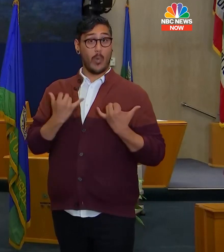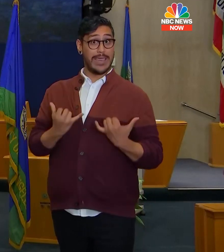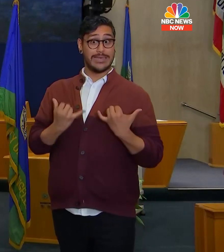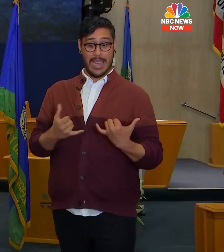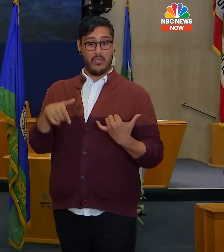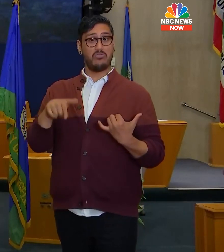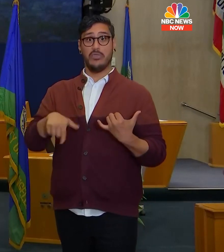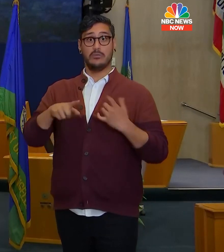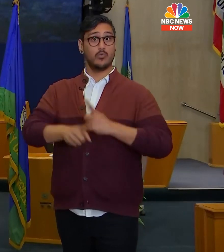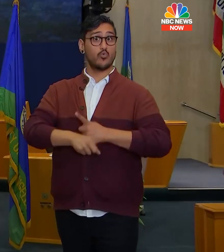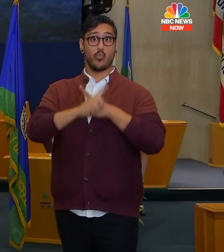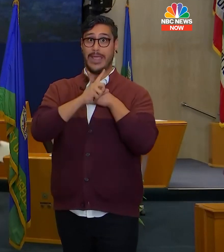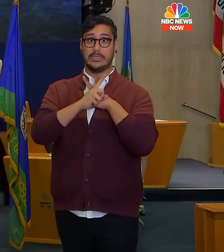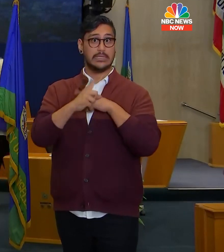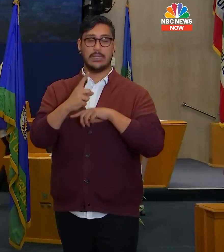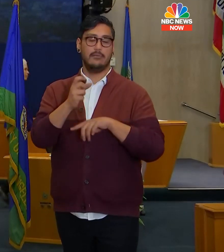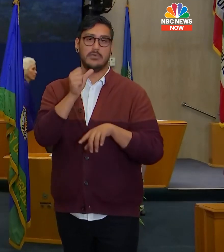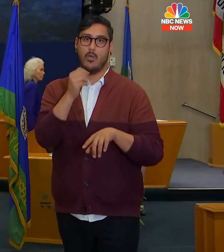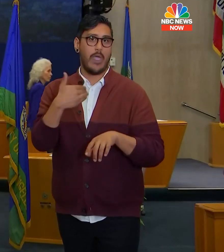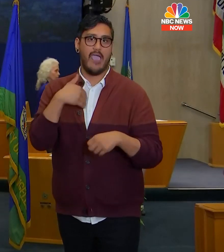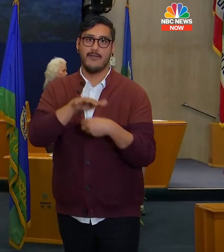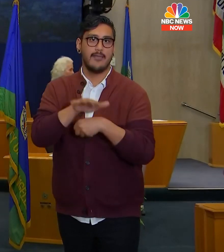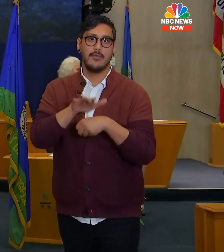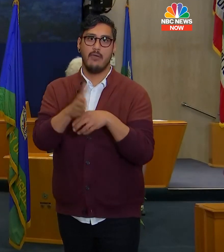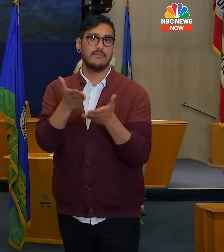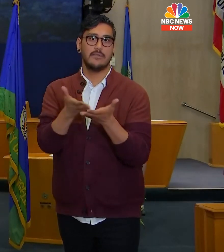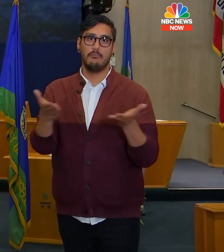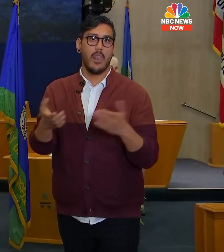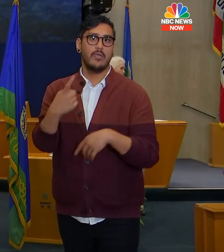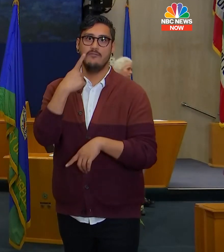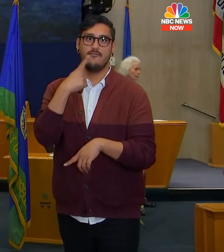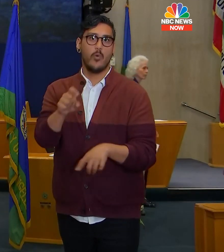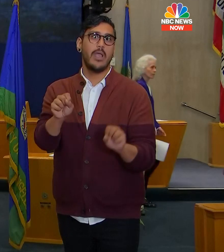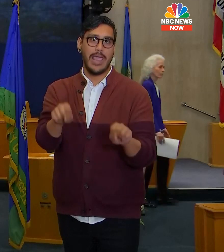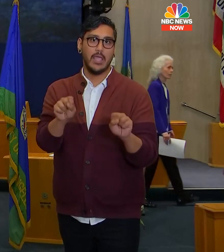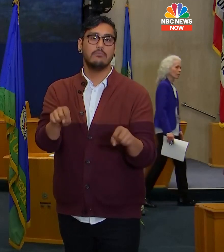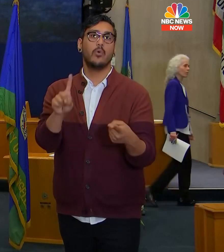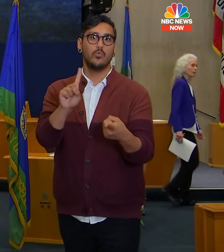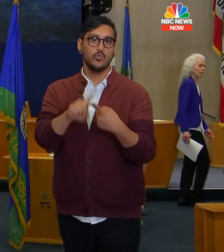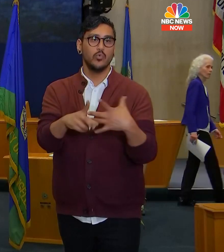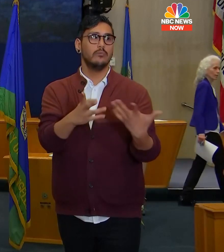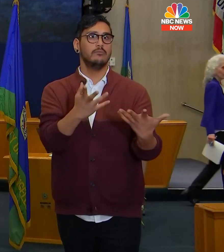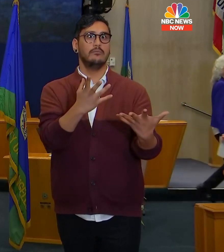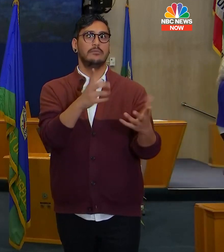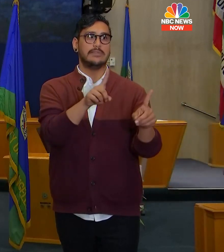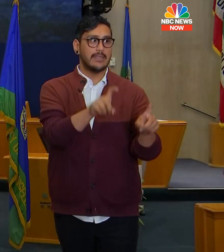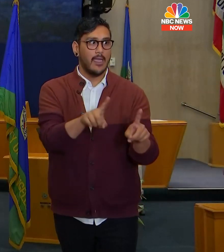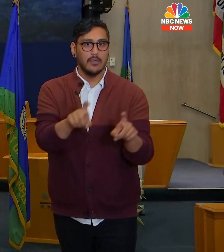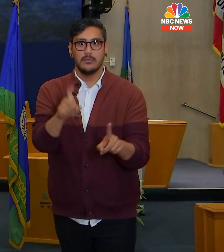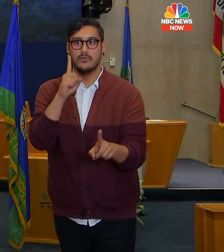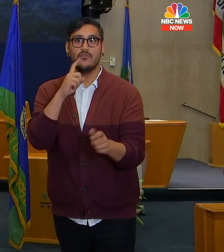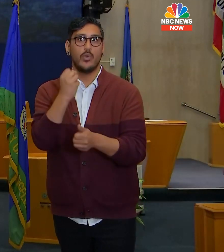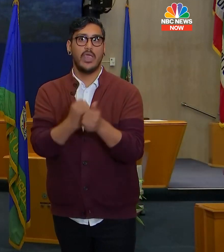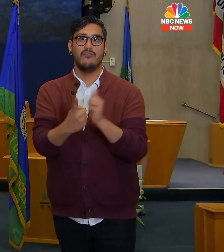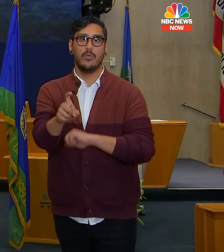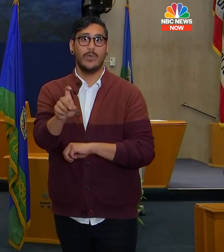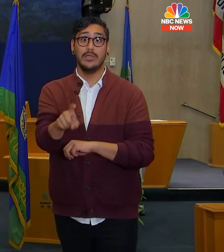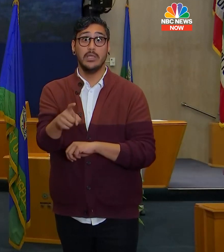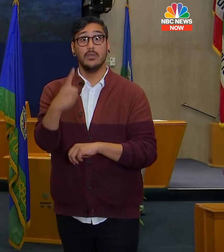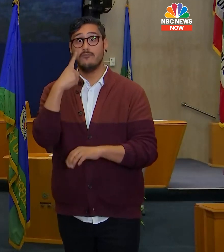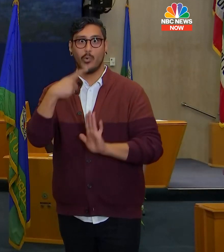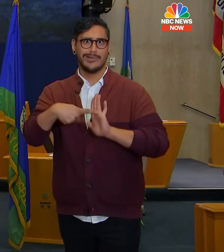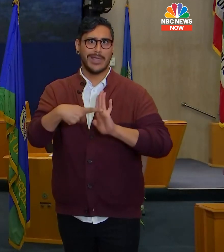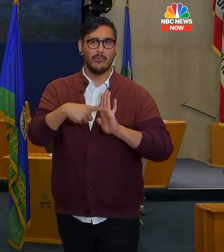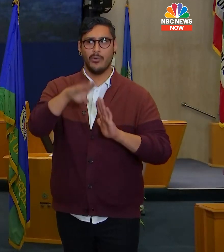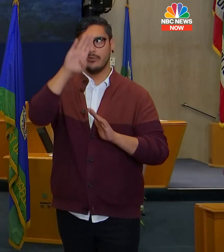nuestras manos y no tenemos los suficientes materiales para poder conducir los exámenes que se necesitan para las personas como los bomberos,